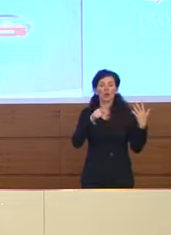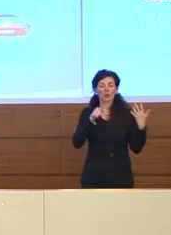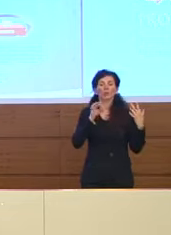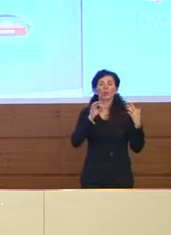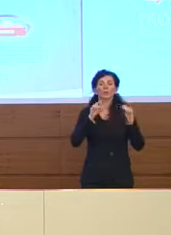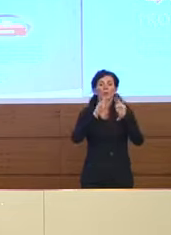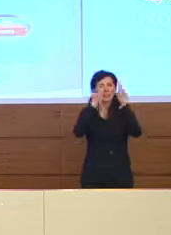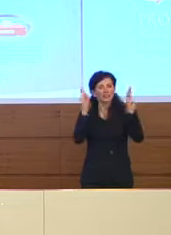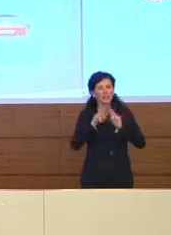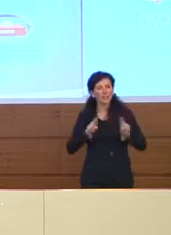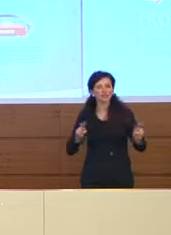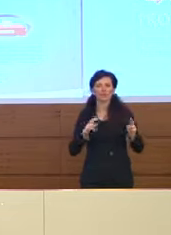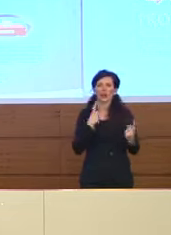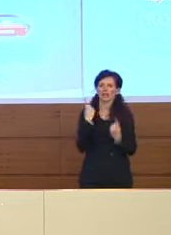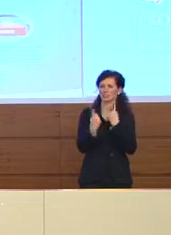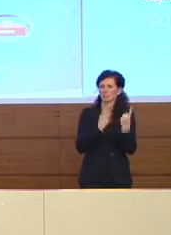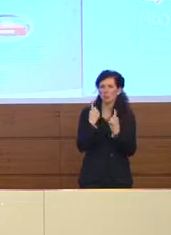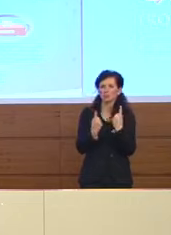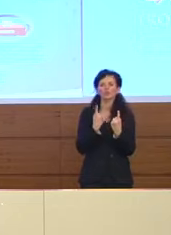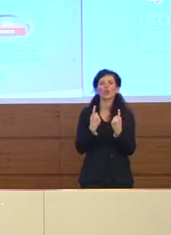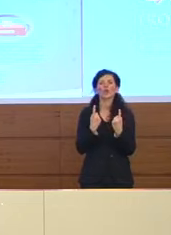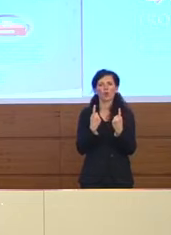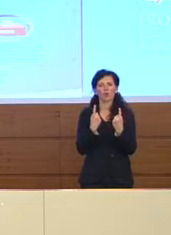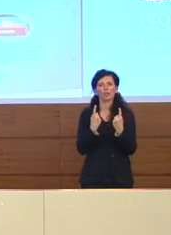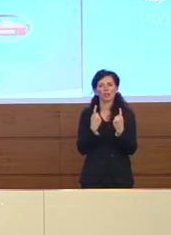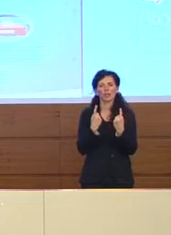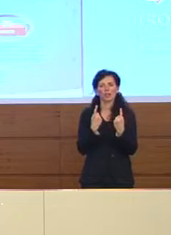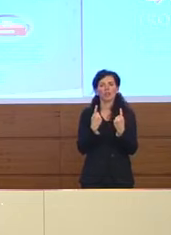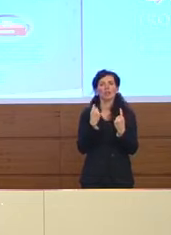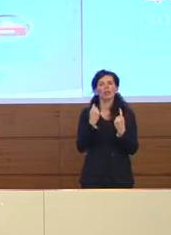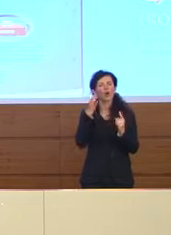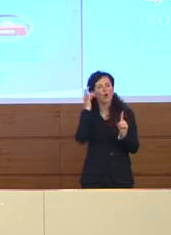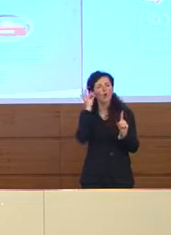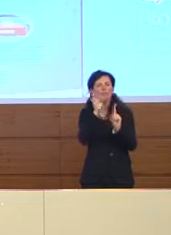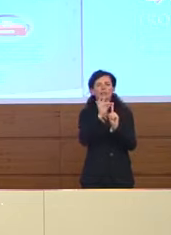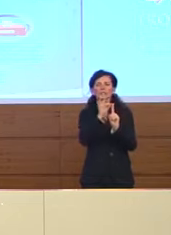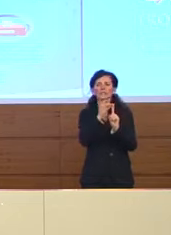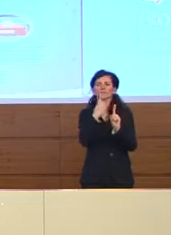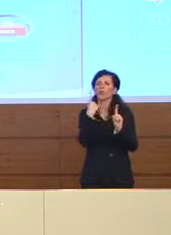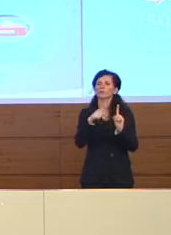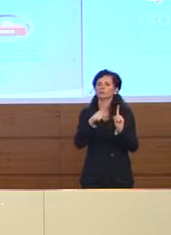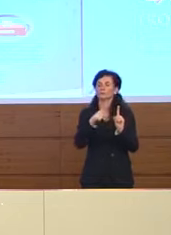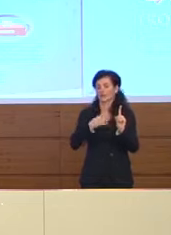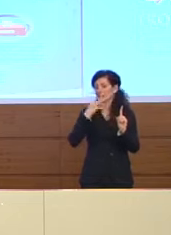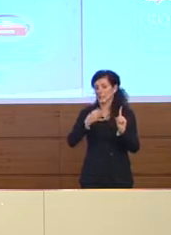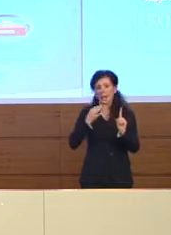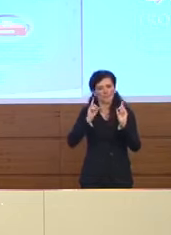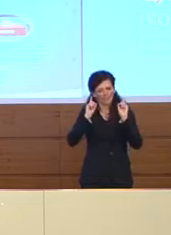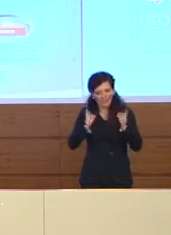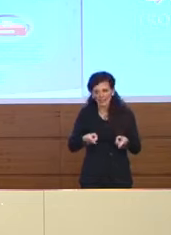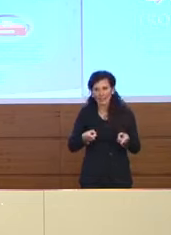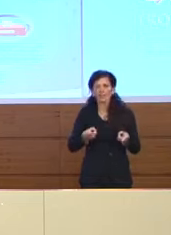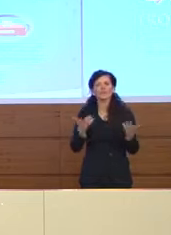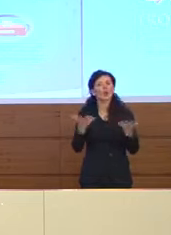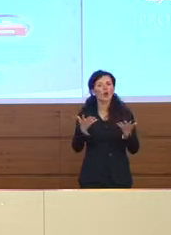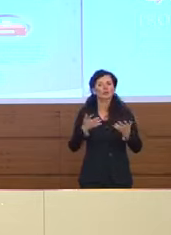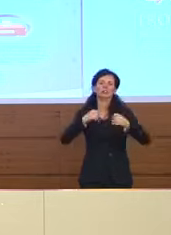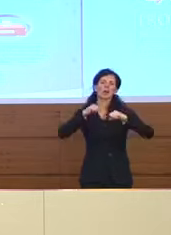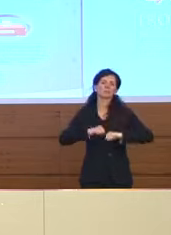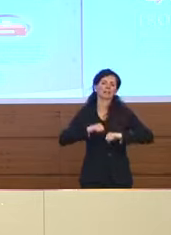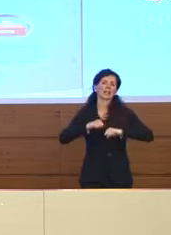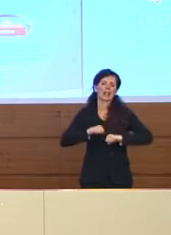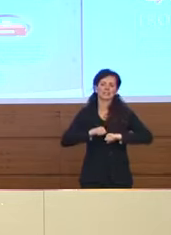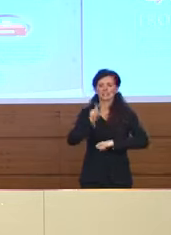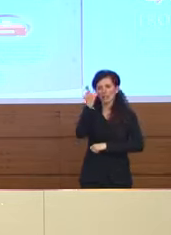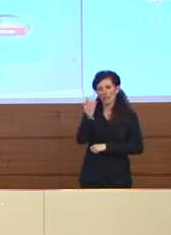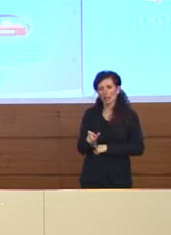quando sia al centro degli obiettivi come sempre deve essere il benessere dell'uomo